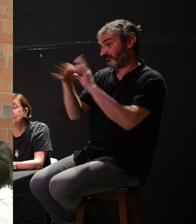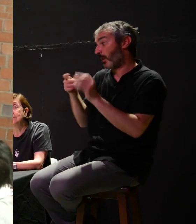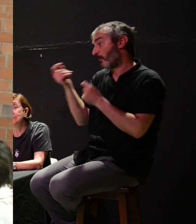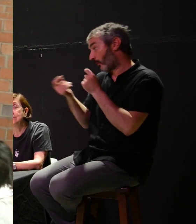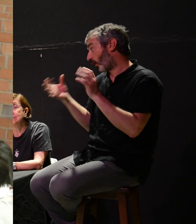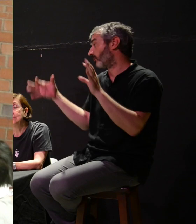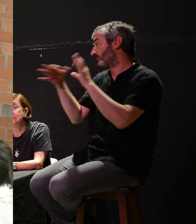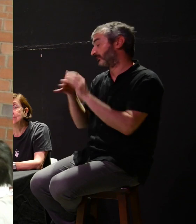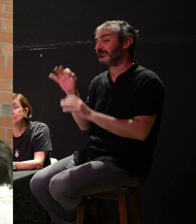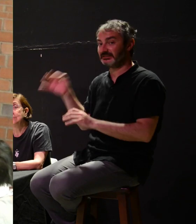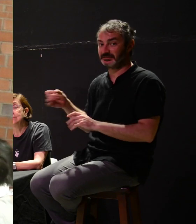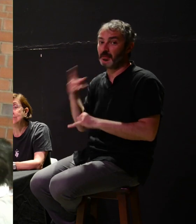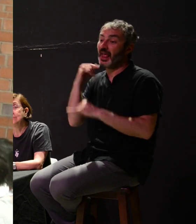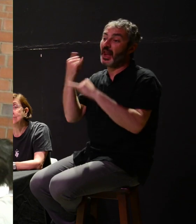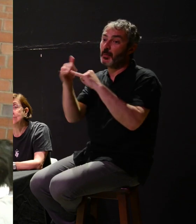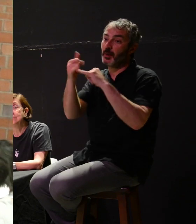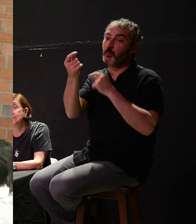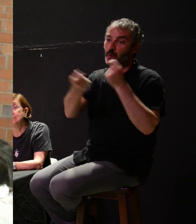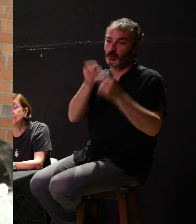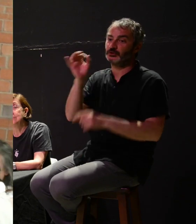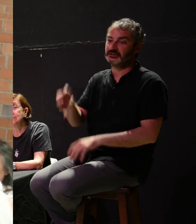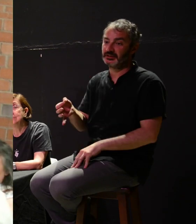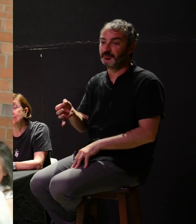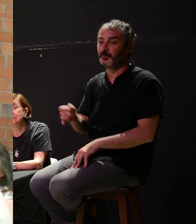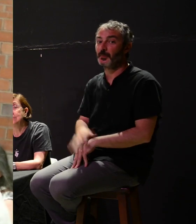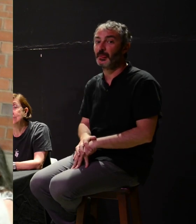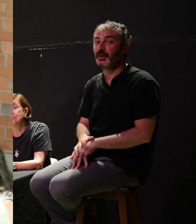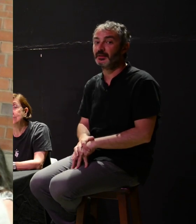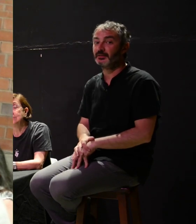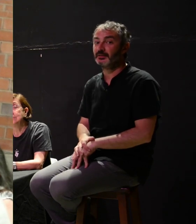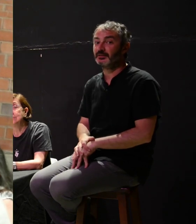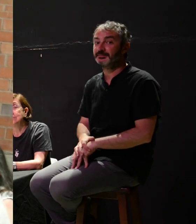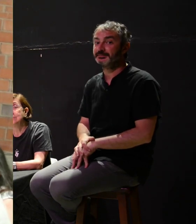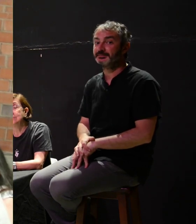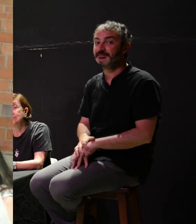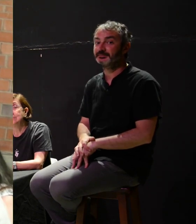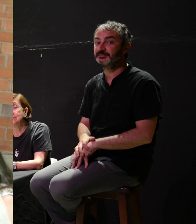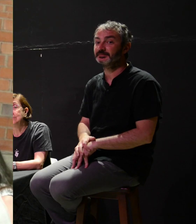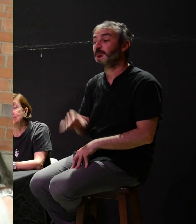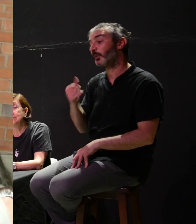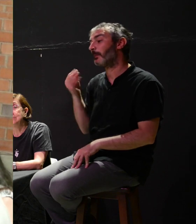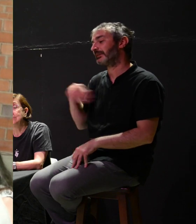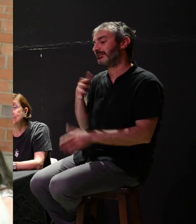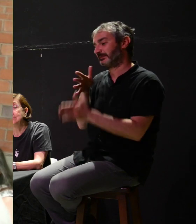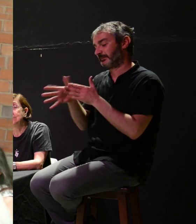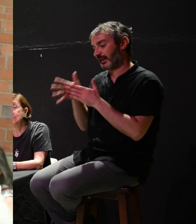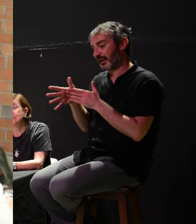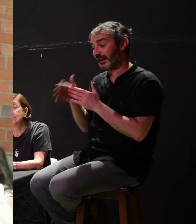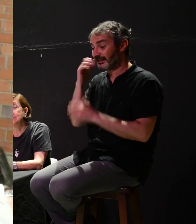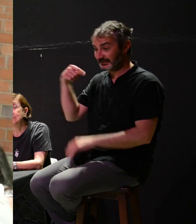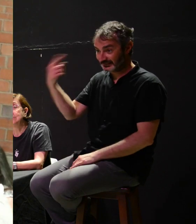mica, sé que es van recuperant coses. I, bueno, comentar que